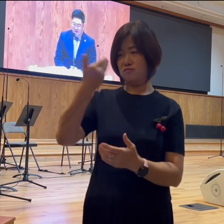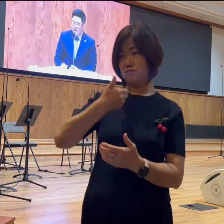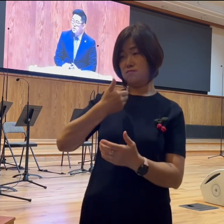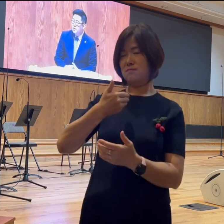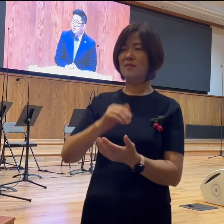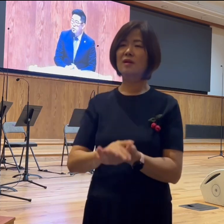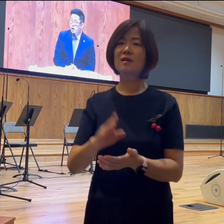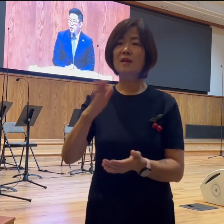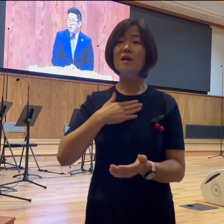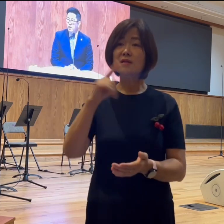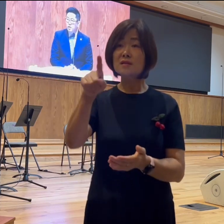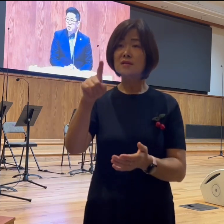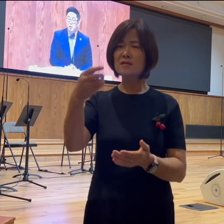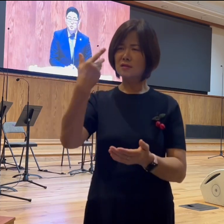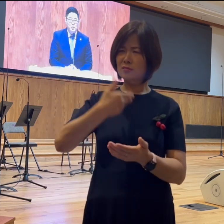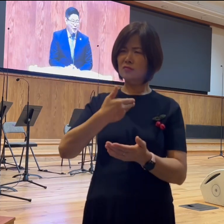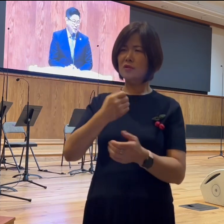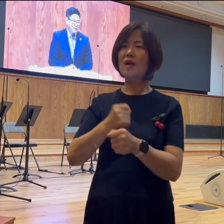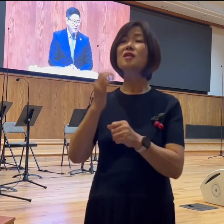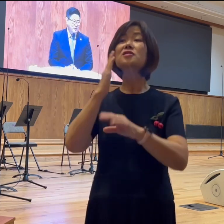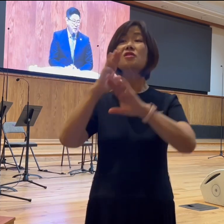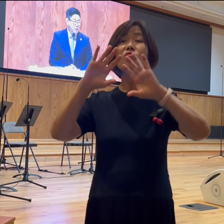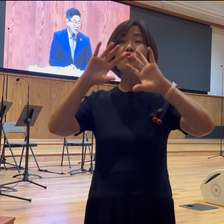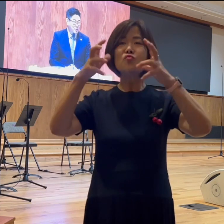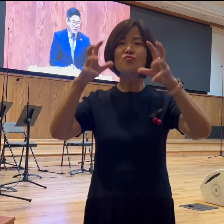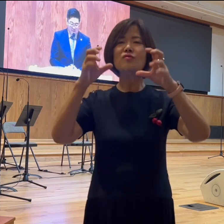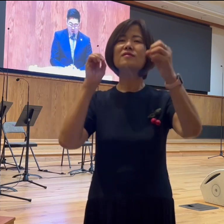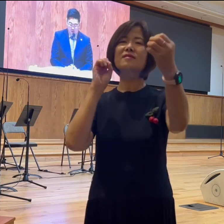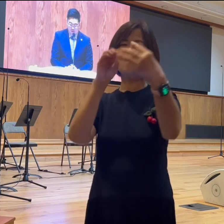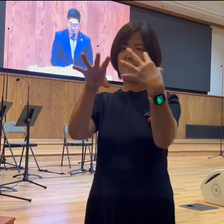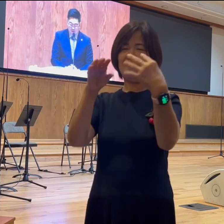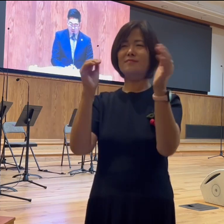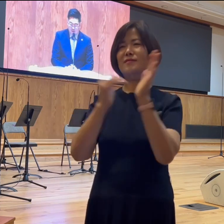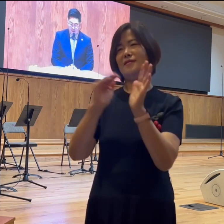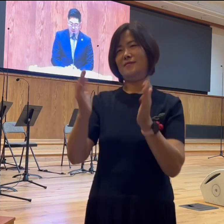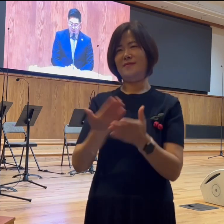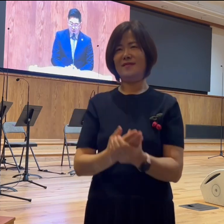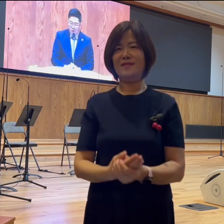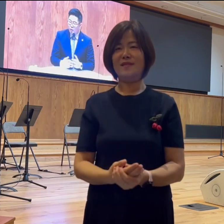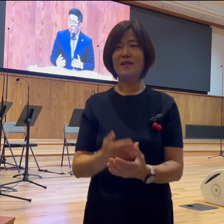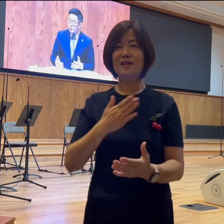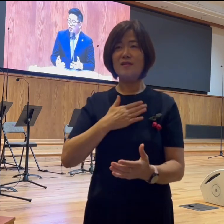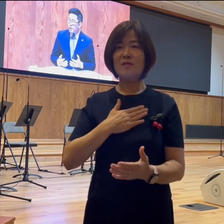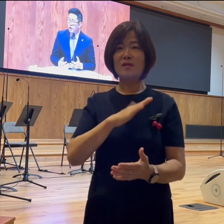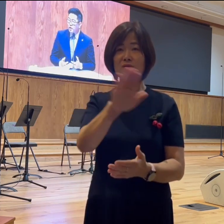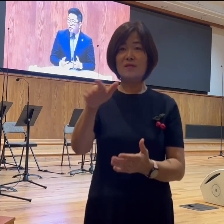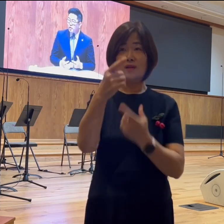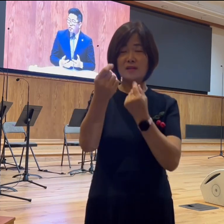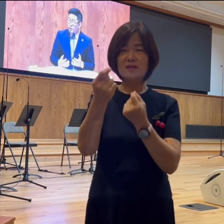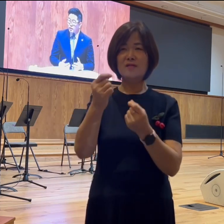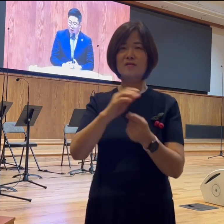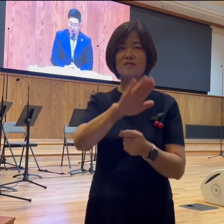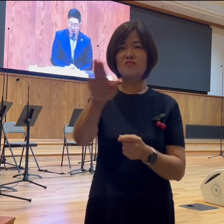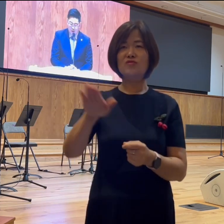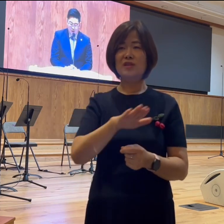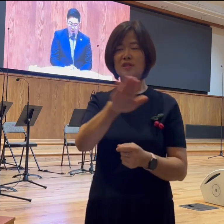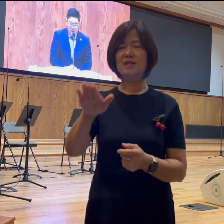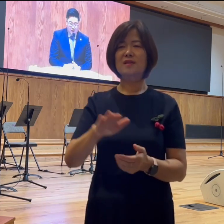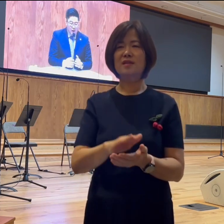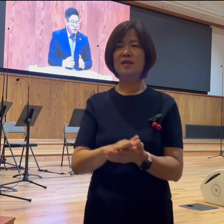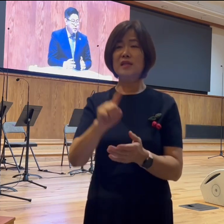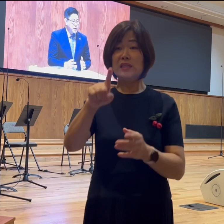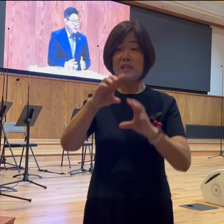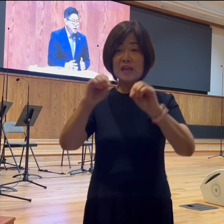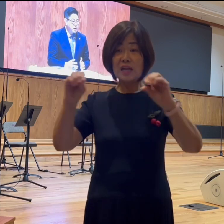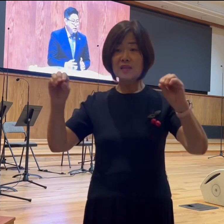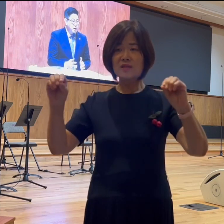제가 그 질문에 천국이요 라고 대답을 했습니다. 저와 여러분, 주님 안에 있는 우리들이 이